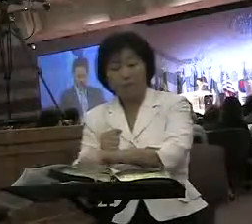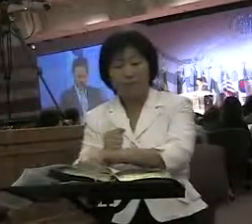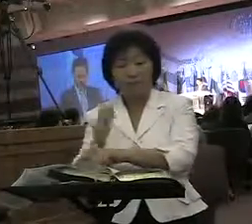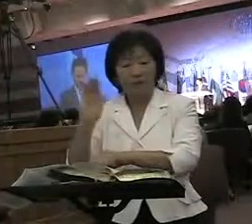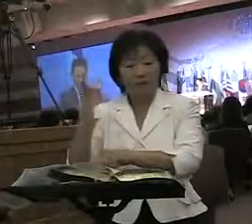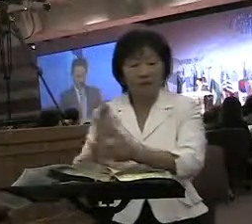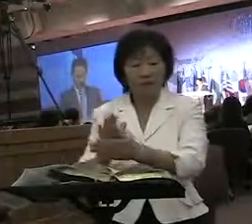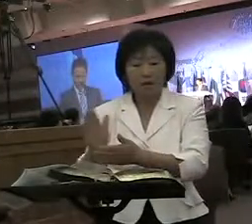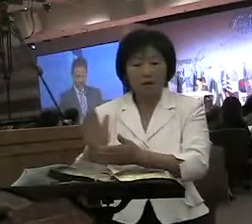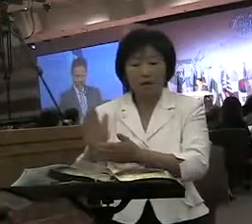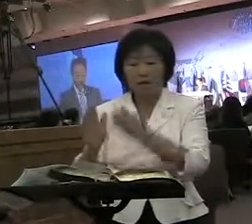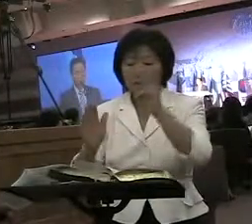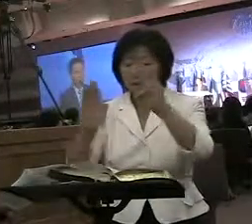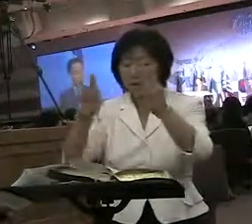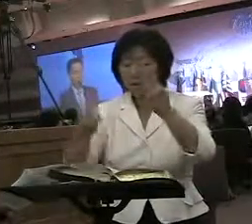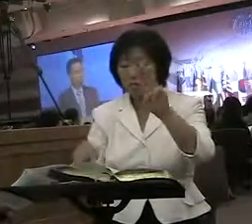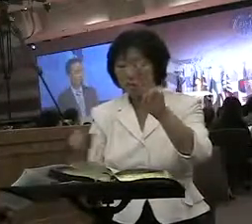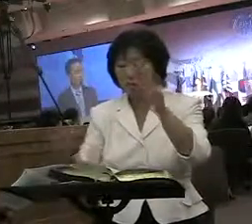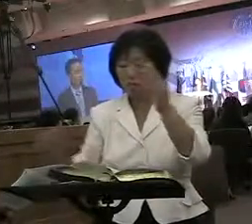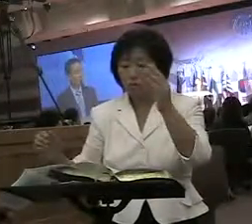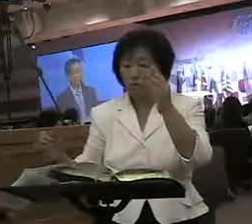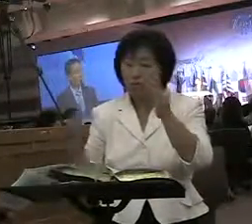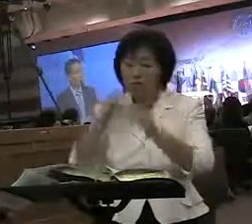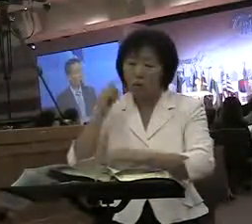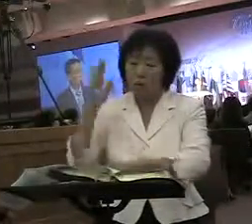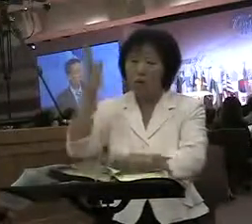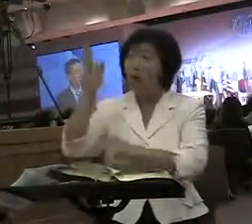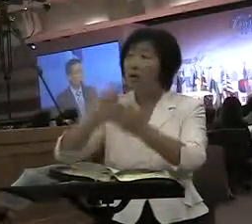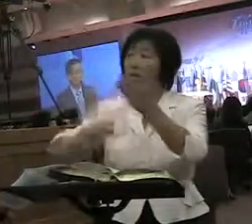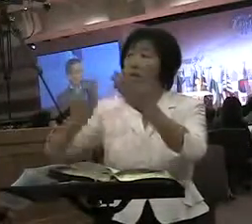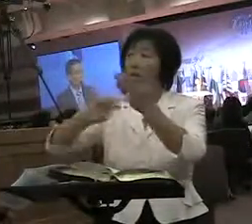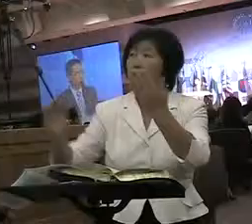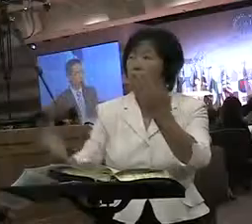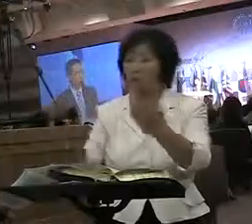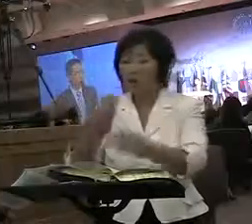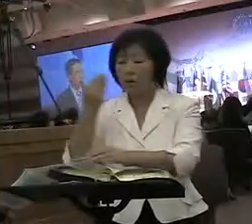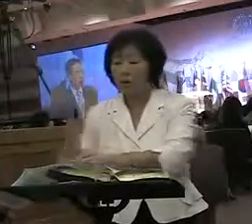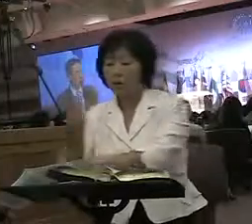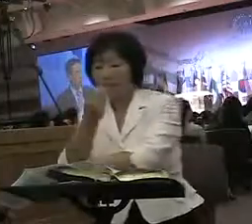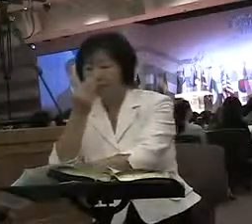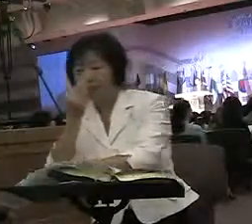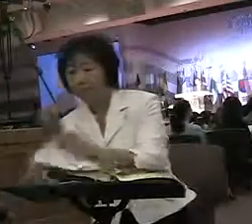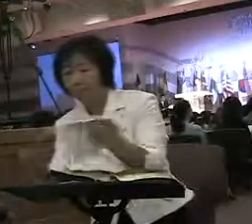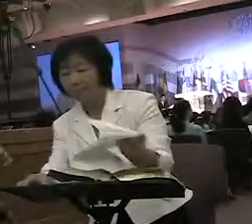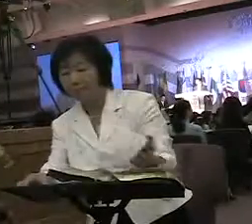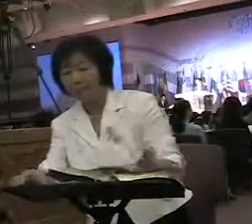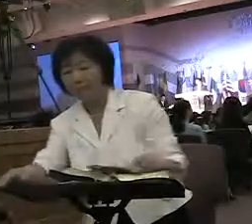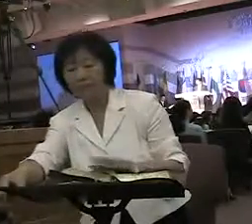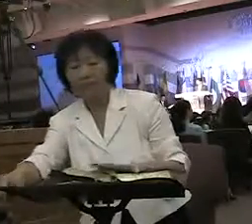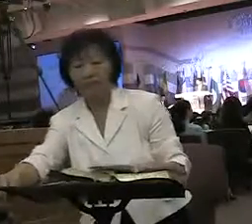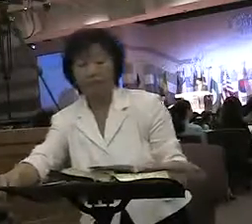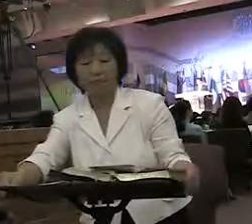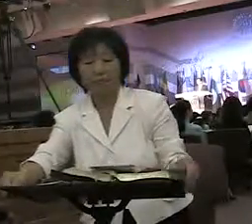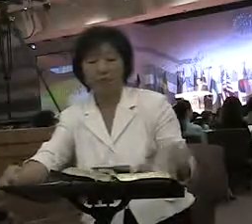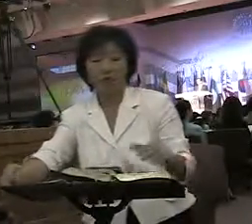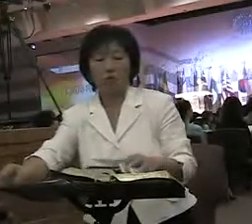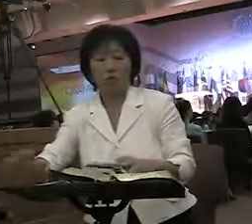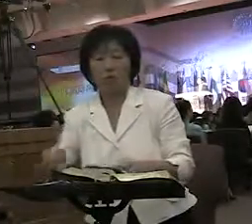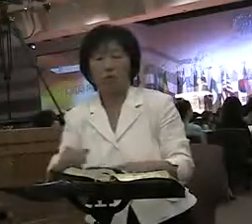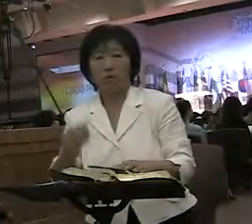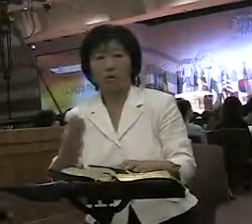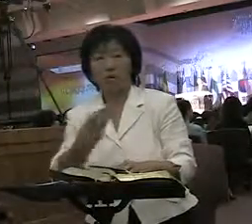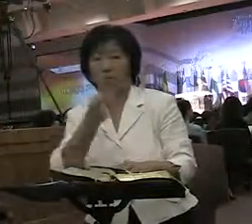이제 3부 영광의 찬양대 그리고 오케스트라가 거룩 거룩 거룩이라는 제목으로 찬양 올려드리겠습니다.